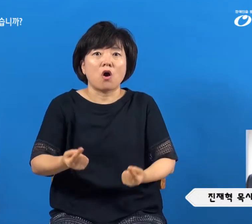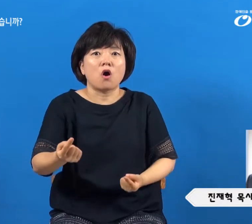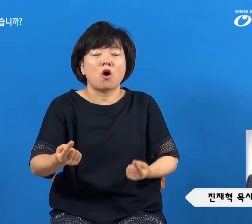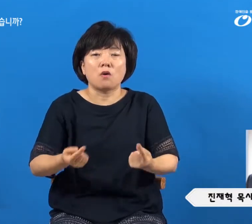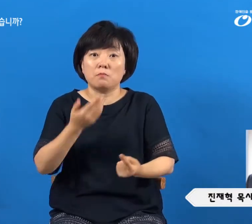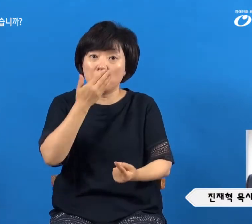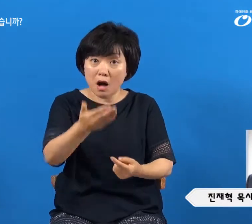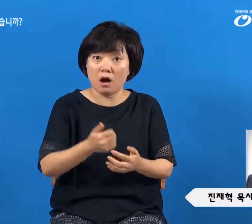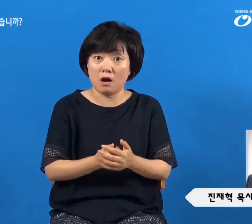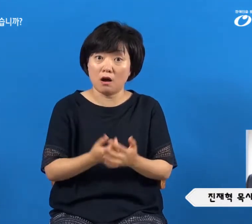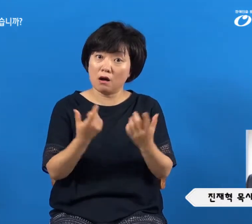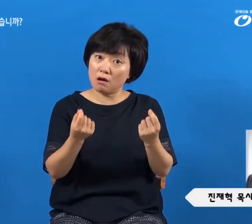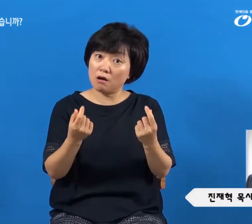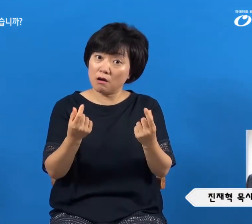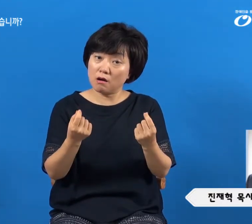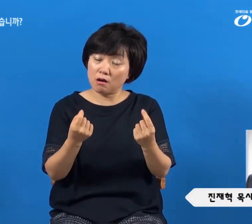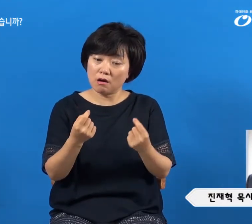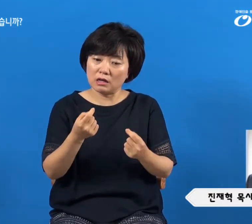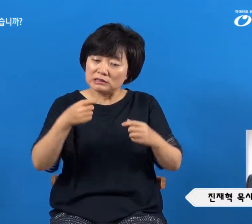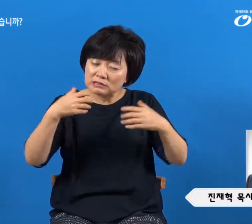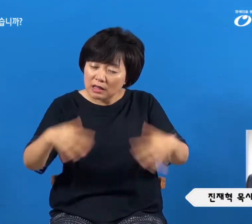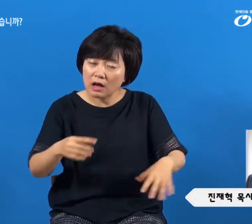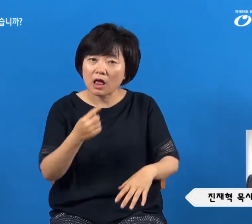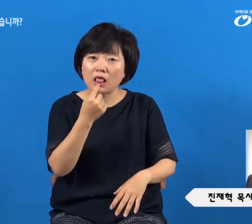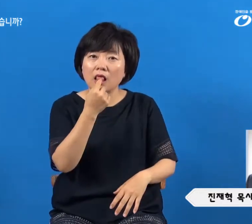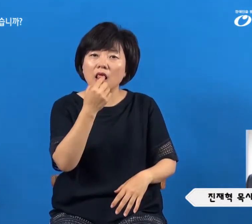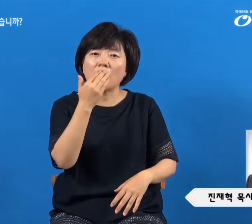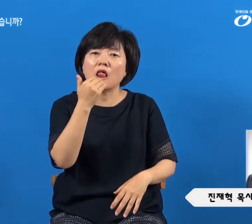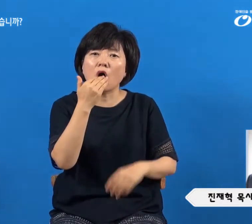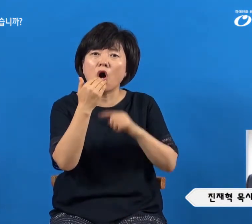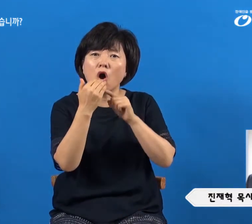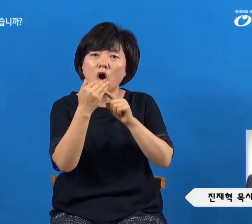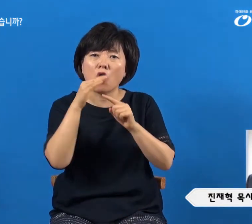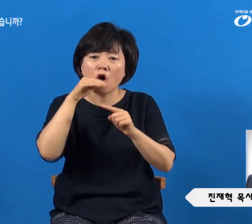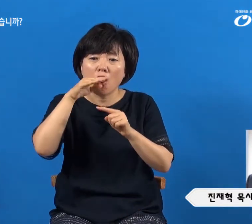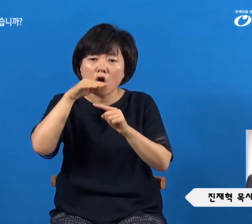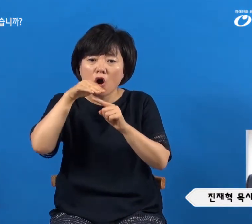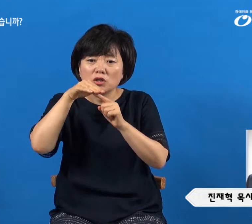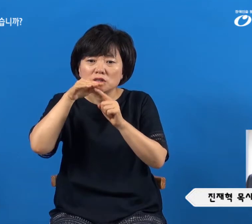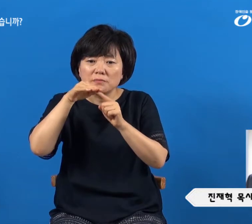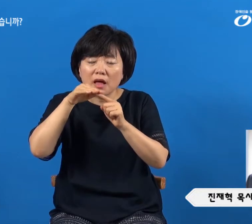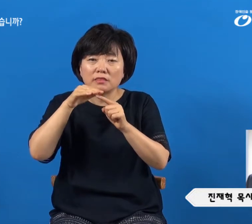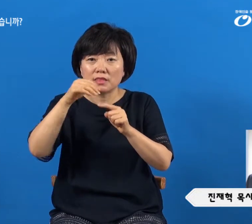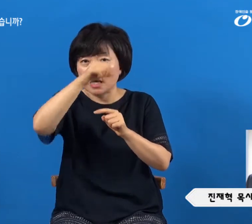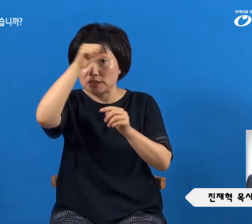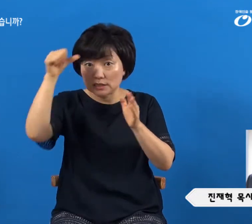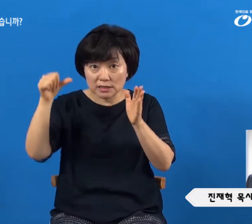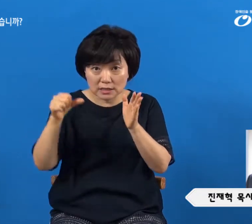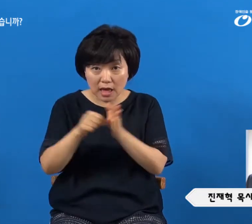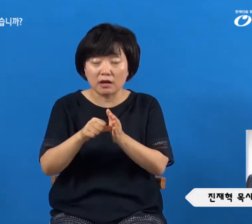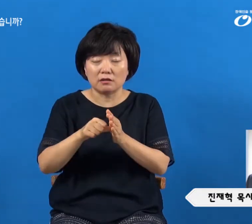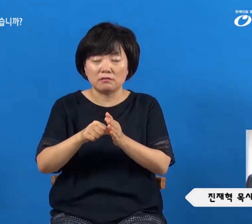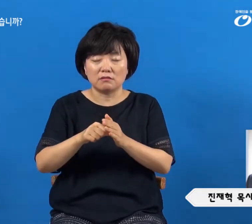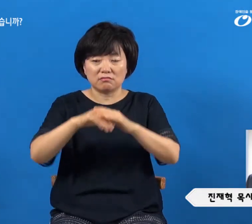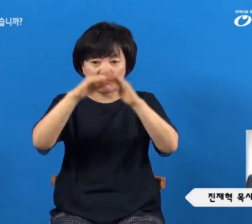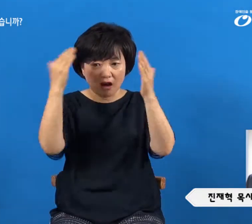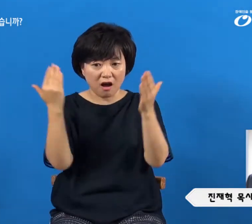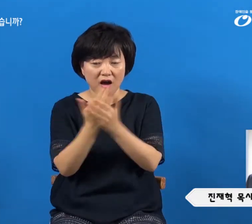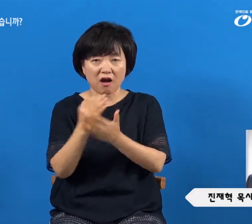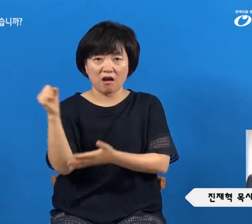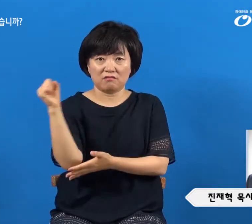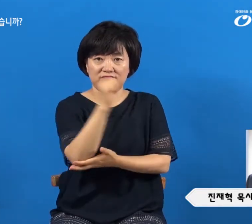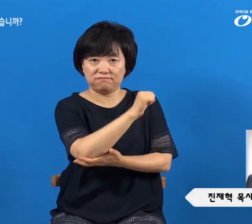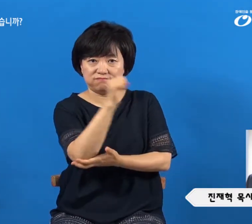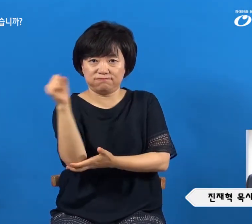마찬가지로 작은 지체인 혀지만 그 혀가 우리 인생을, 우리 삶 자체를 얼마나 크게